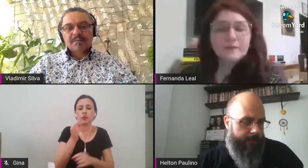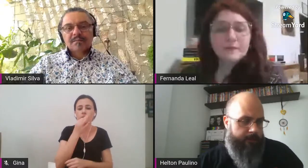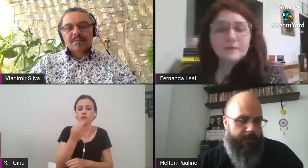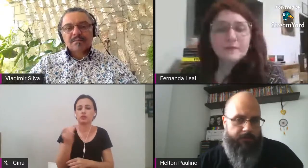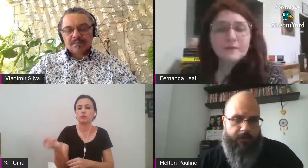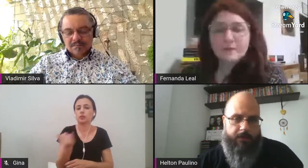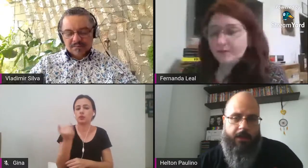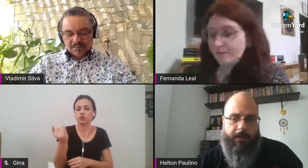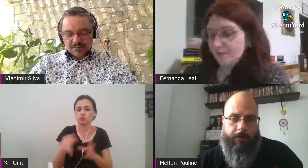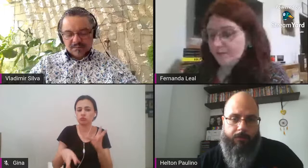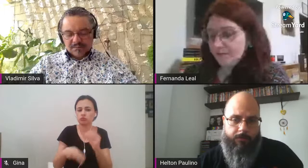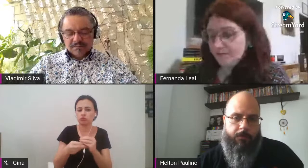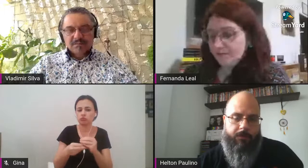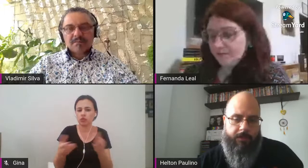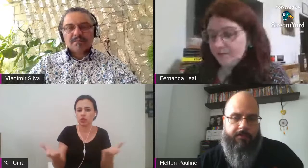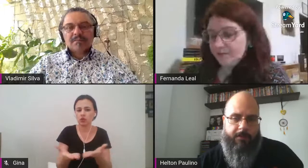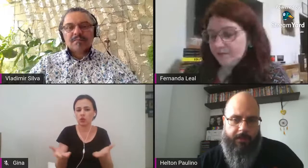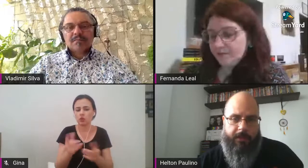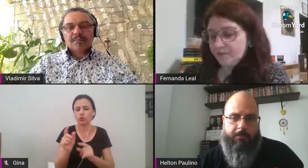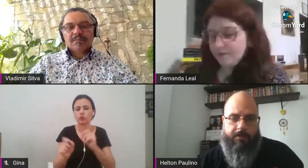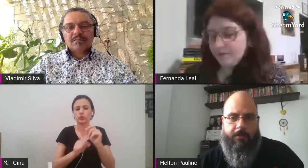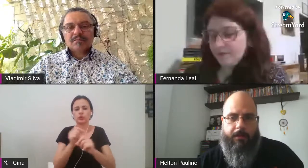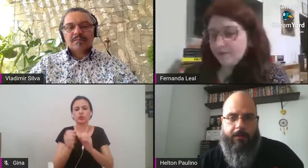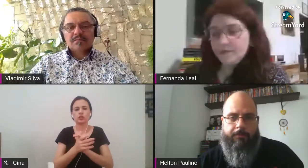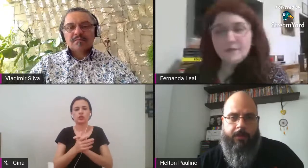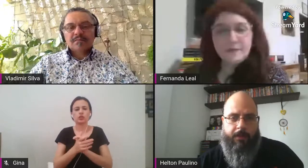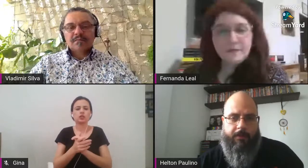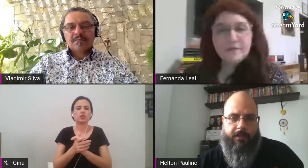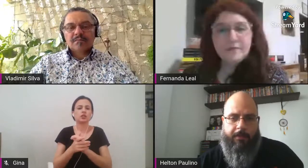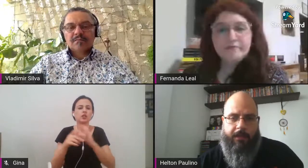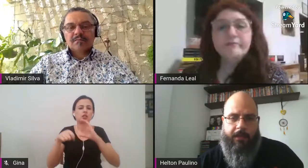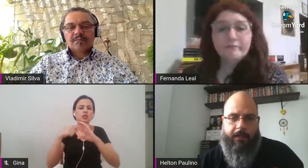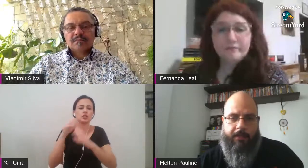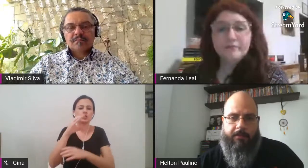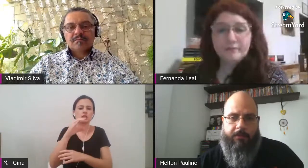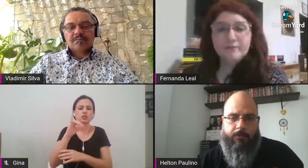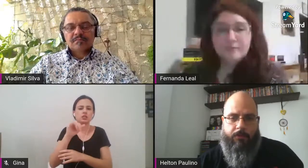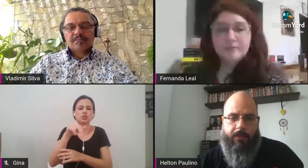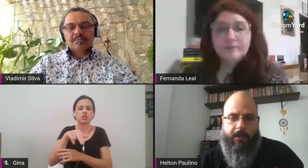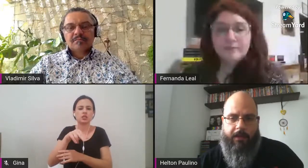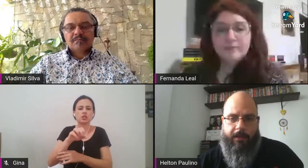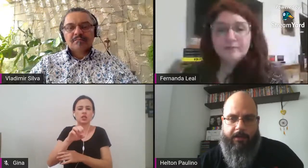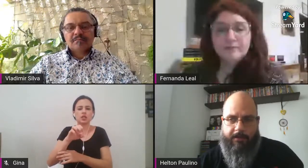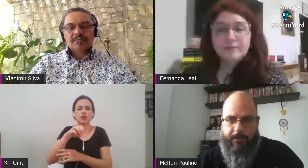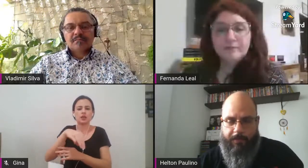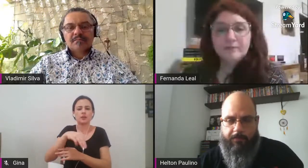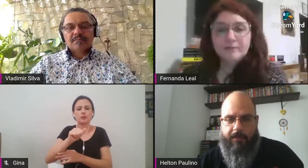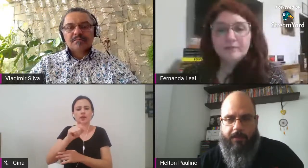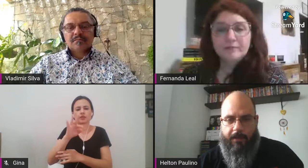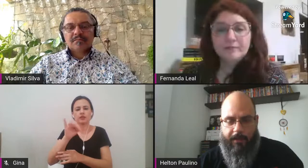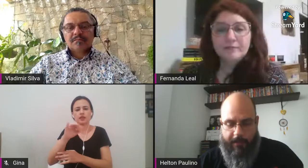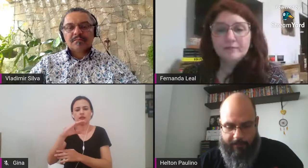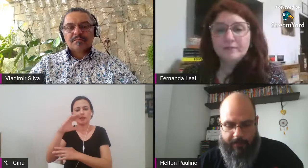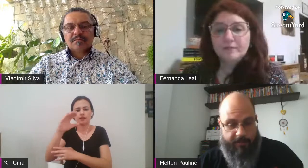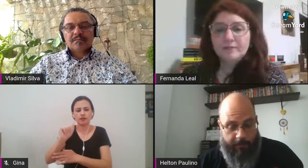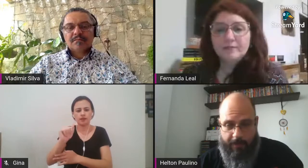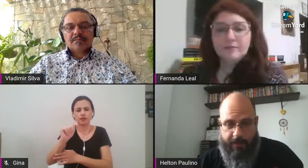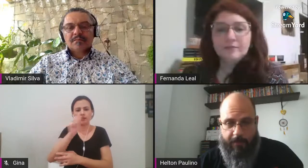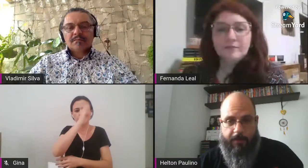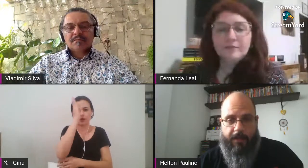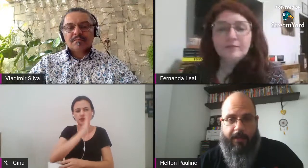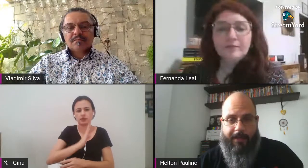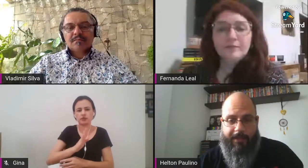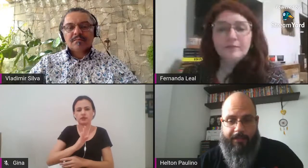comentário que é de extrema importância no momento como a que a gente está vivendo, que é o desmonte da Cinemateca brasileira. A Cinemateca está